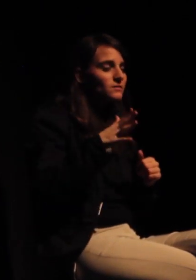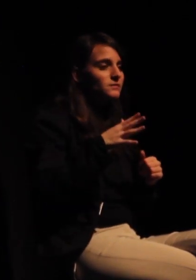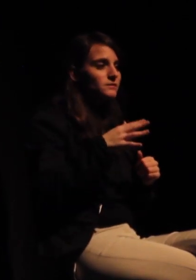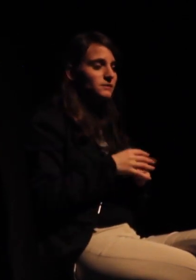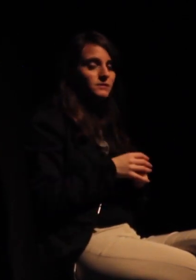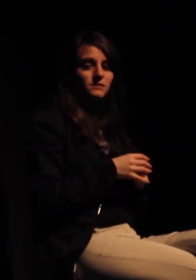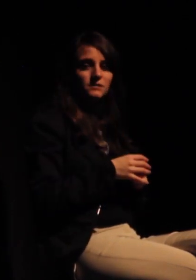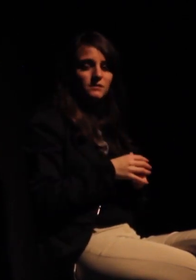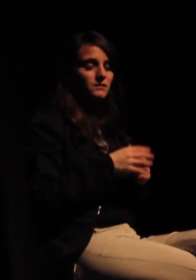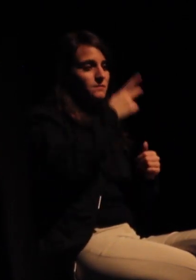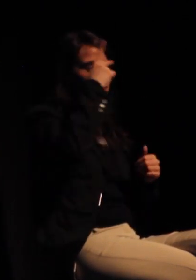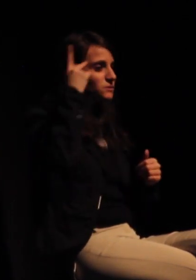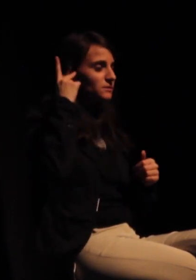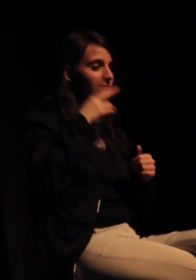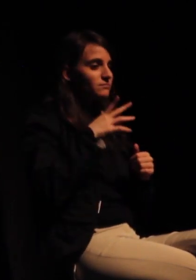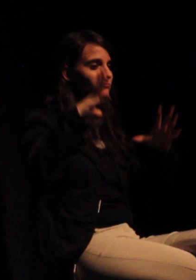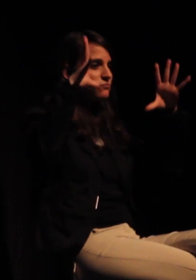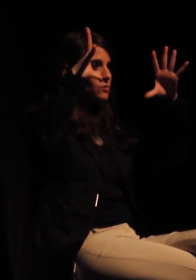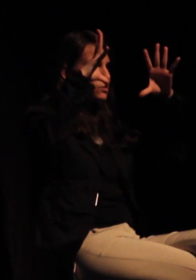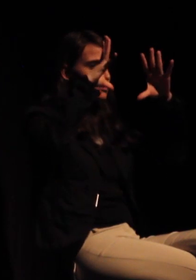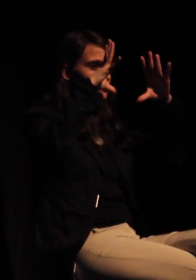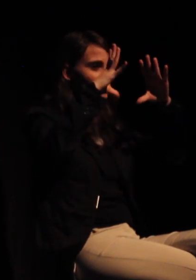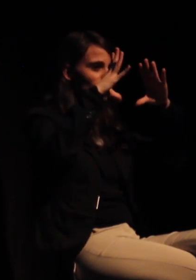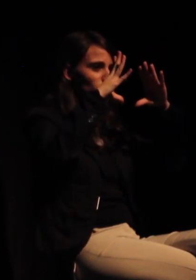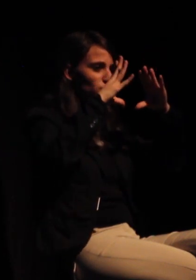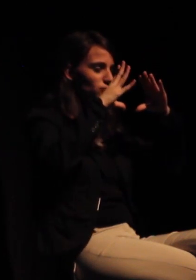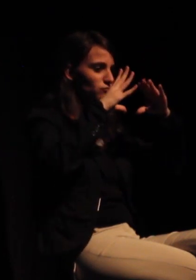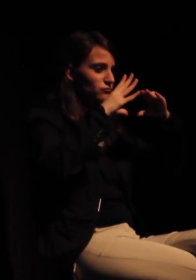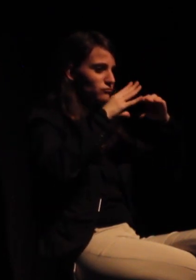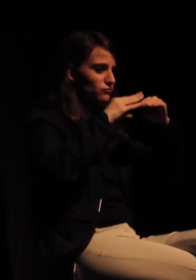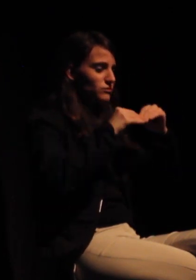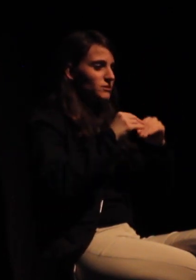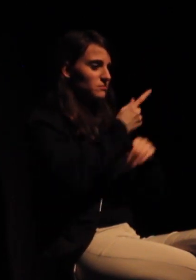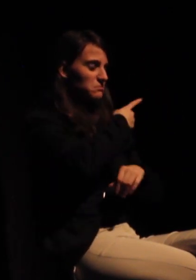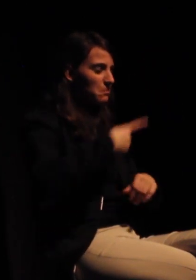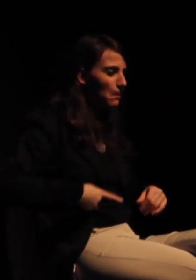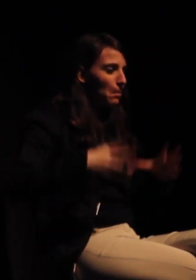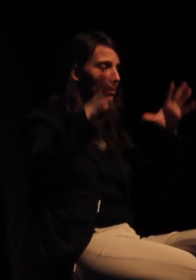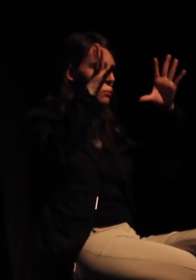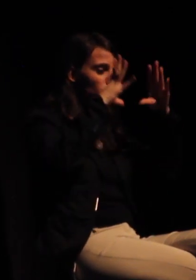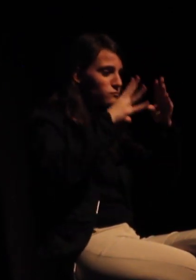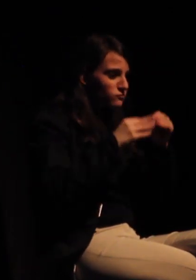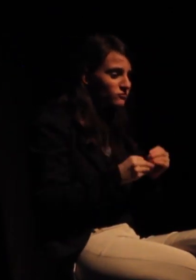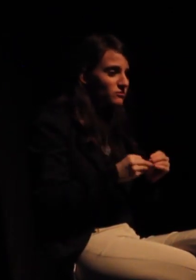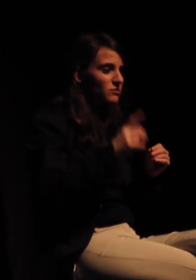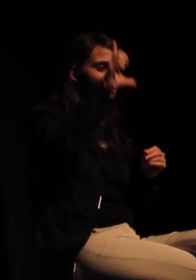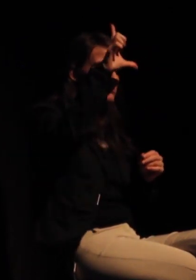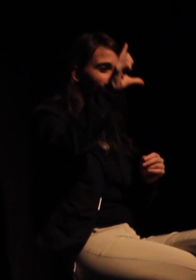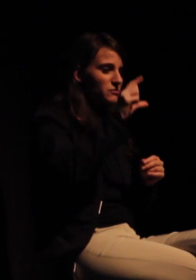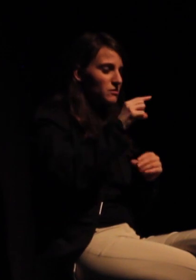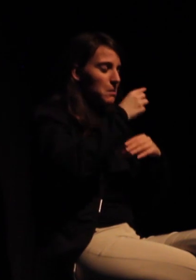você vê que as pessoas todas começam a se desintegrar, os juízes se desintegrar, os senadores se desintegrar, até reduzir